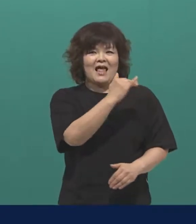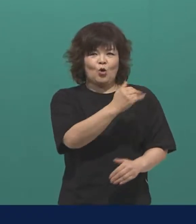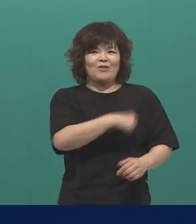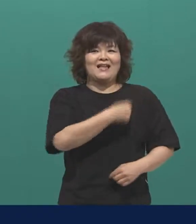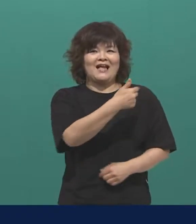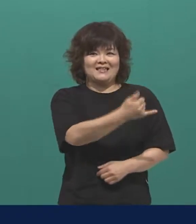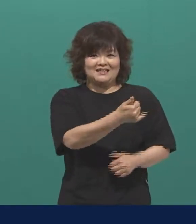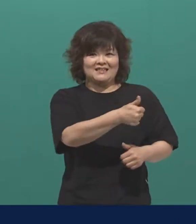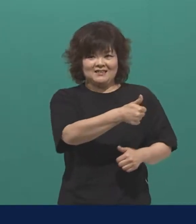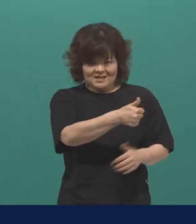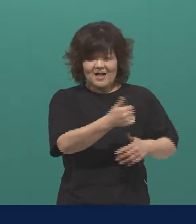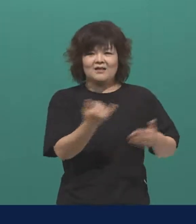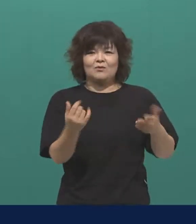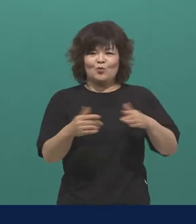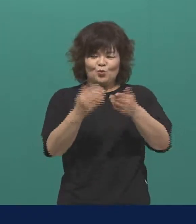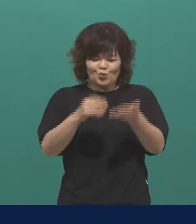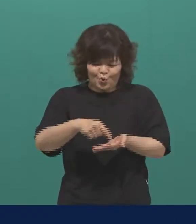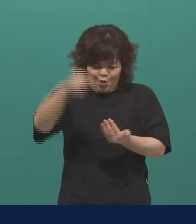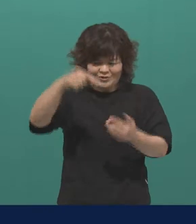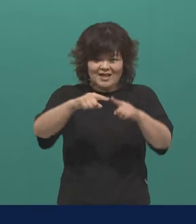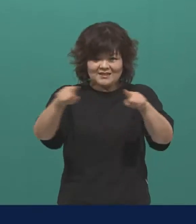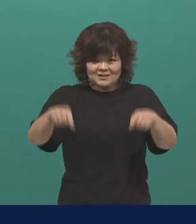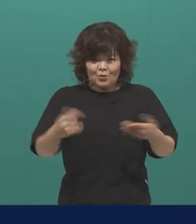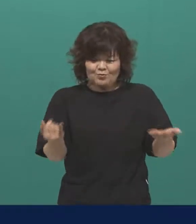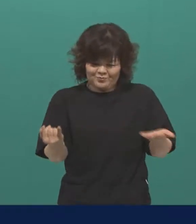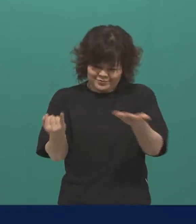当選証書が付与されました。